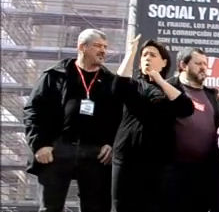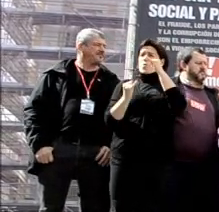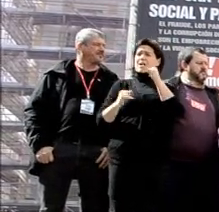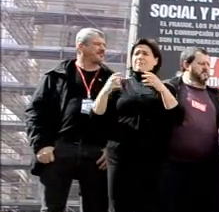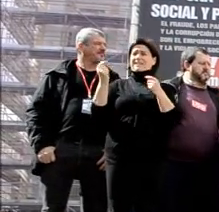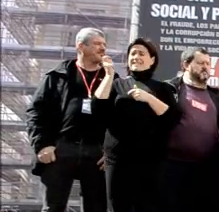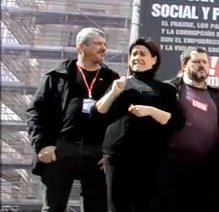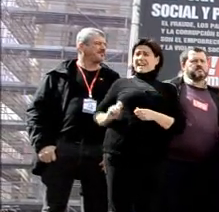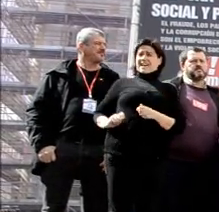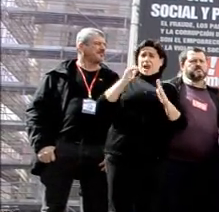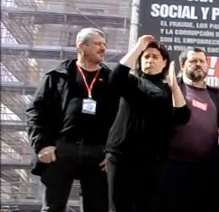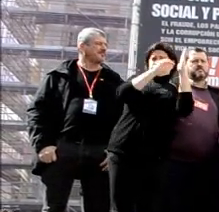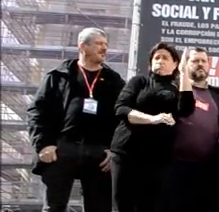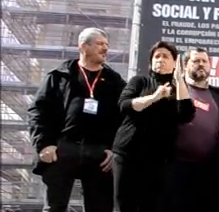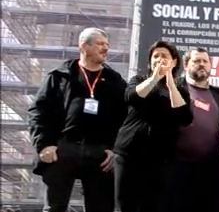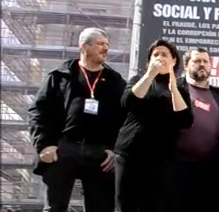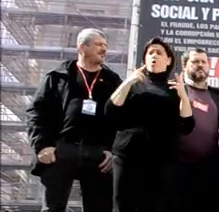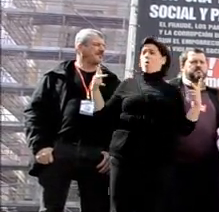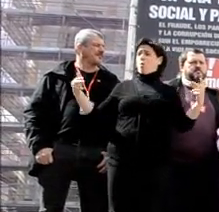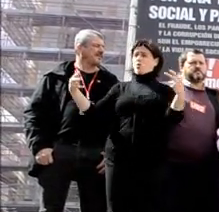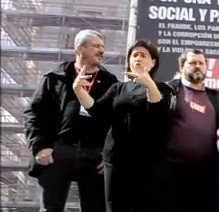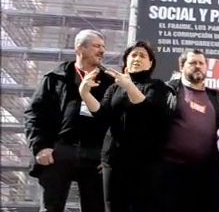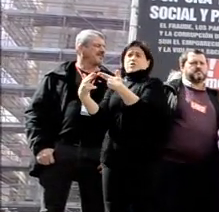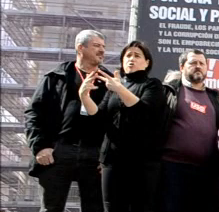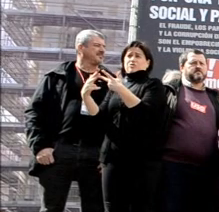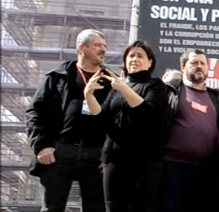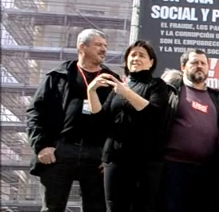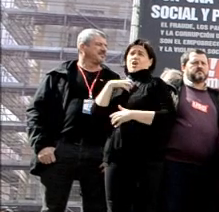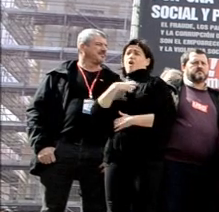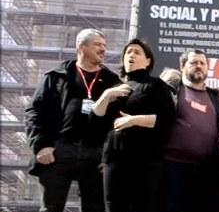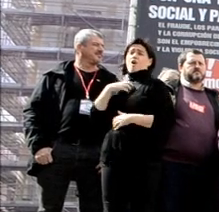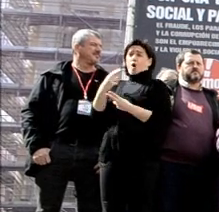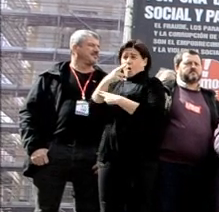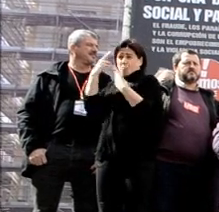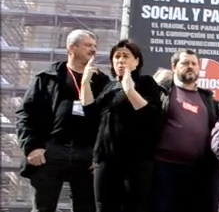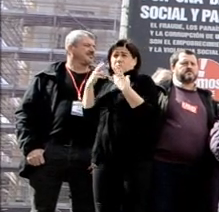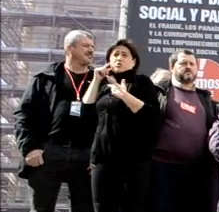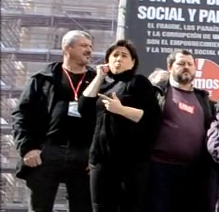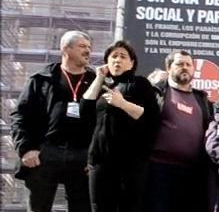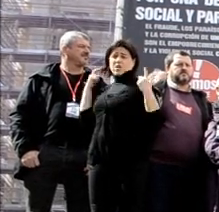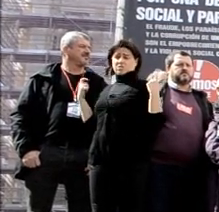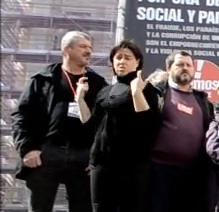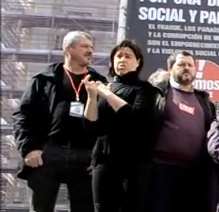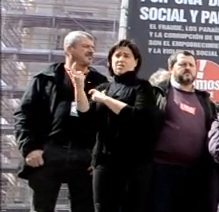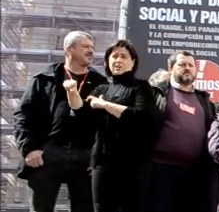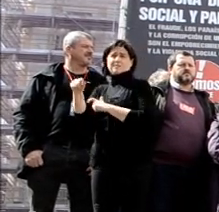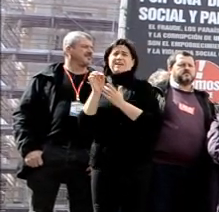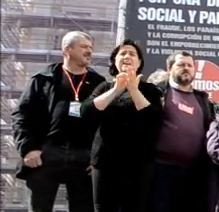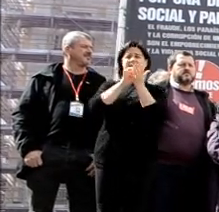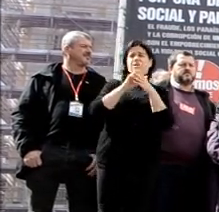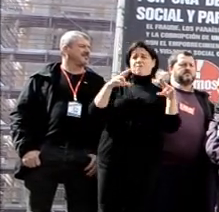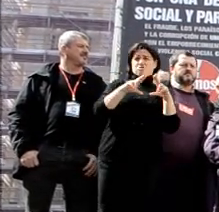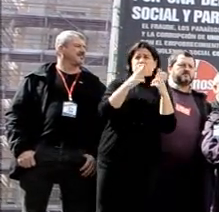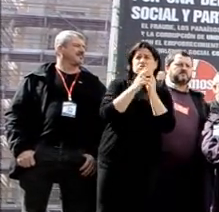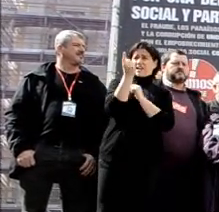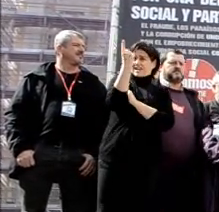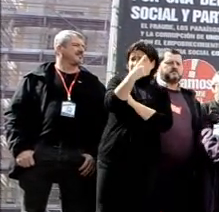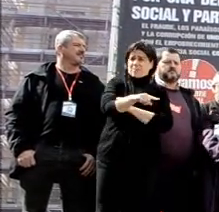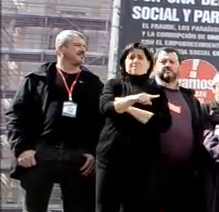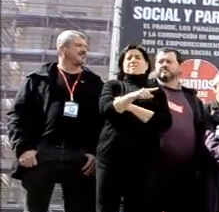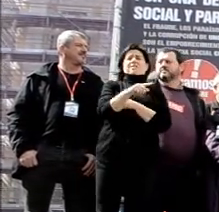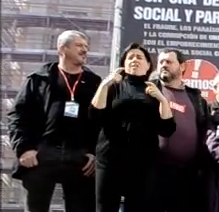empleo en la función pública con fuerte presencia de mujeres, reducción de servicios sociales y en la atención a la dependencia